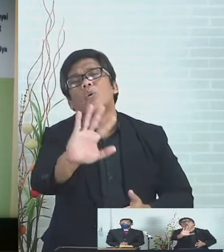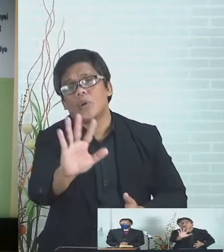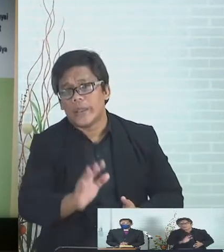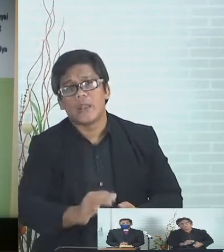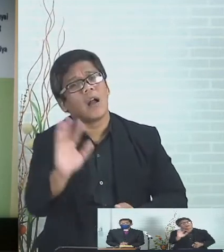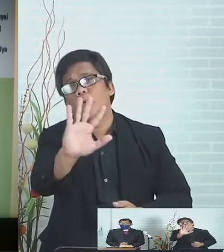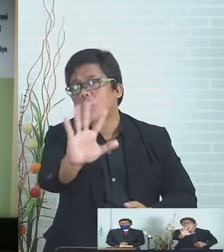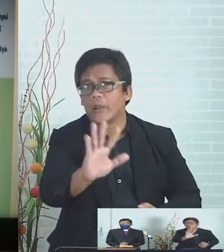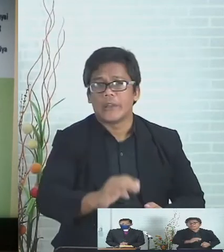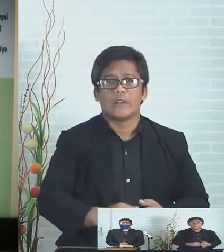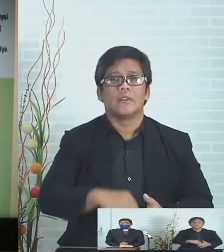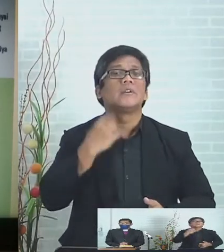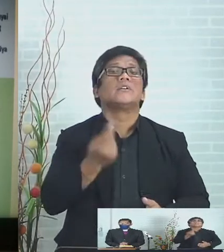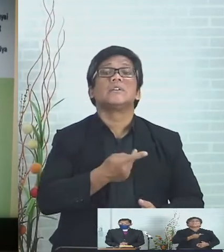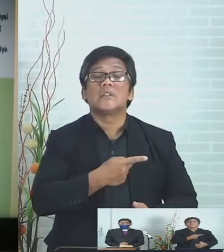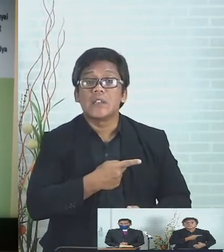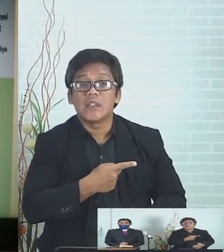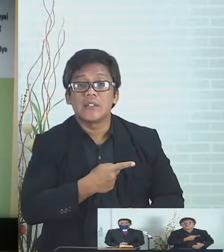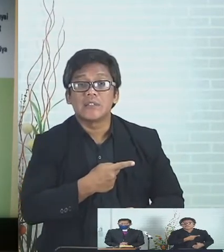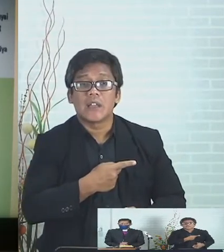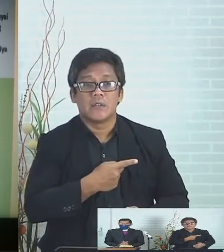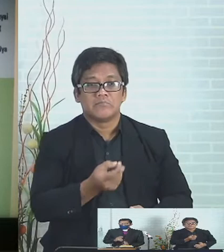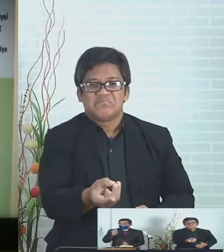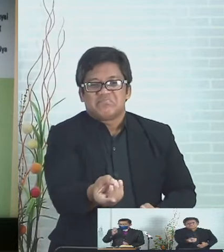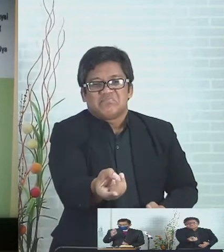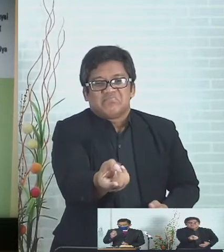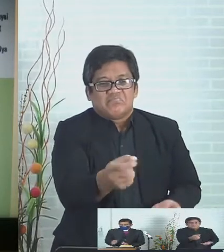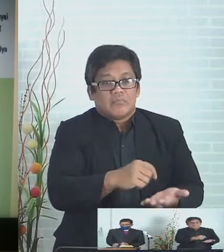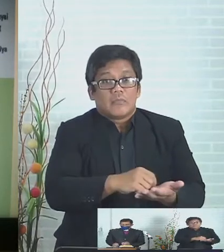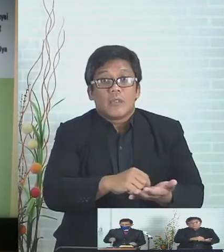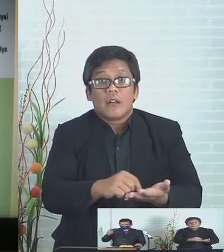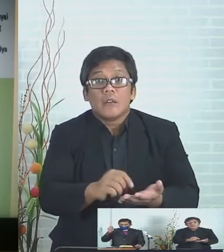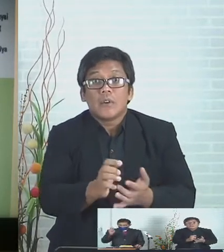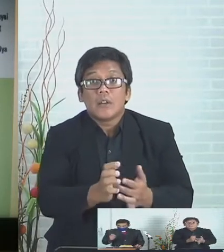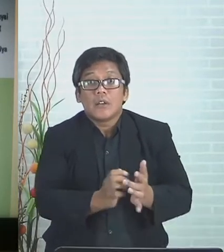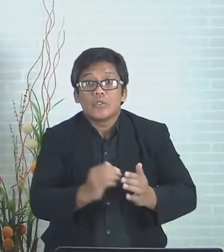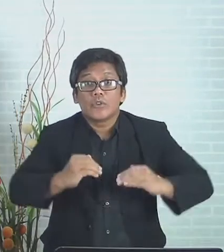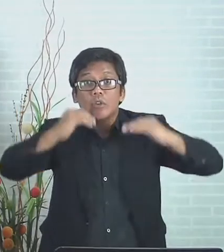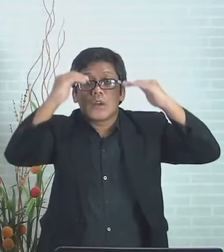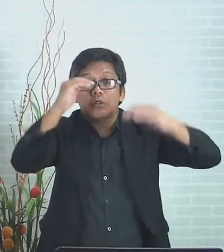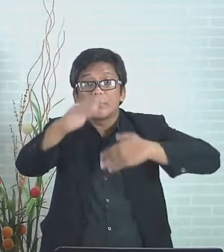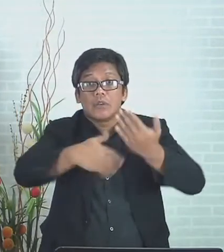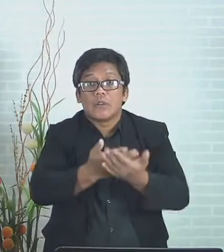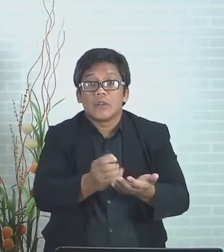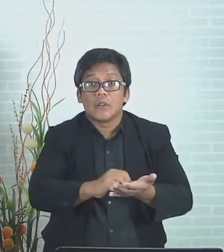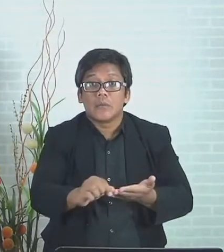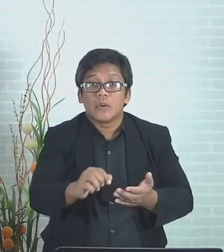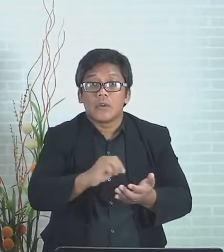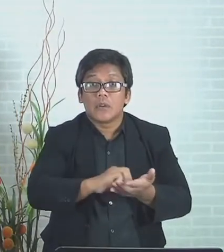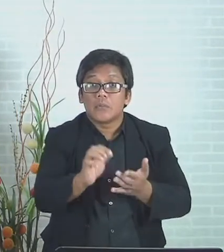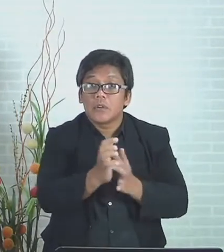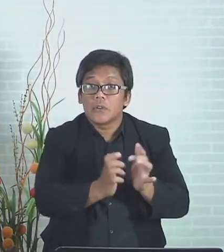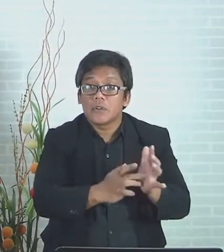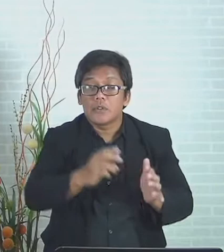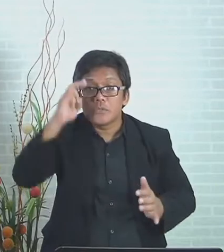lakukan seperti itu kita meremehkan nama di atas segala nama nama Tuhan Yesus itu t-shirt